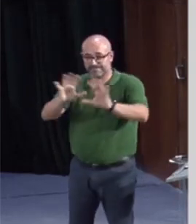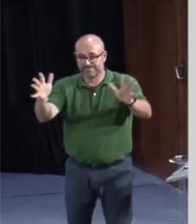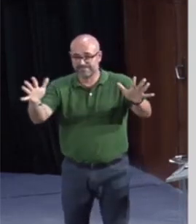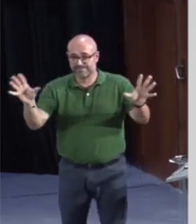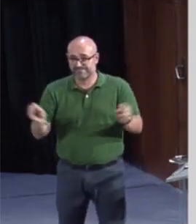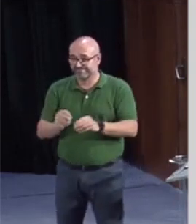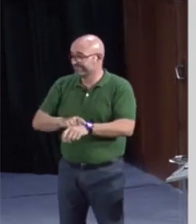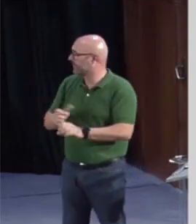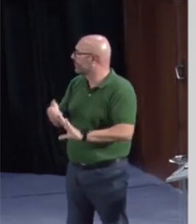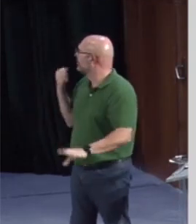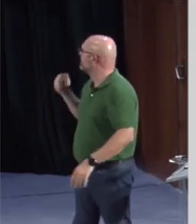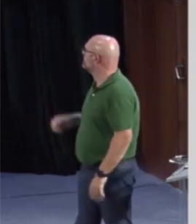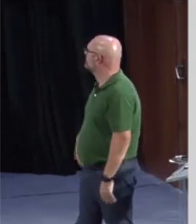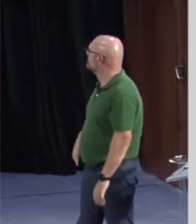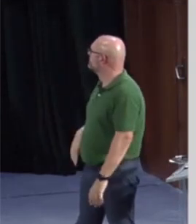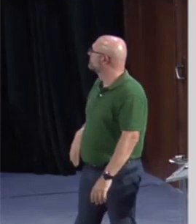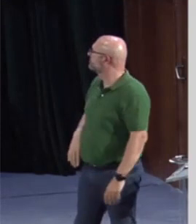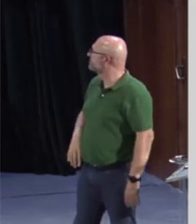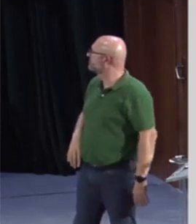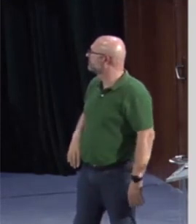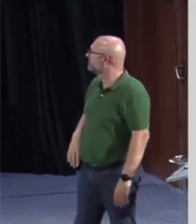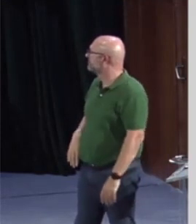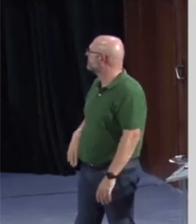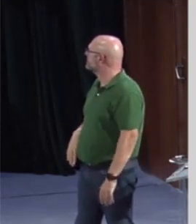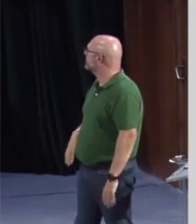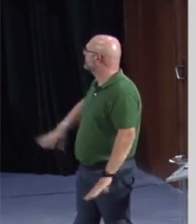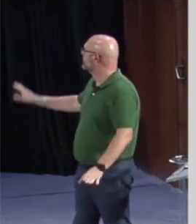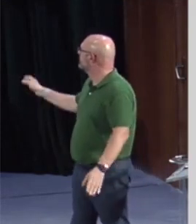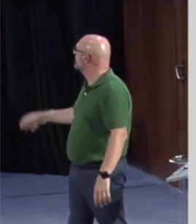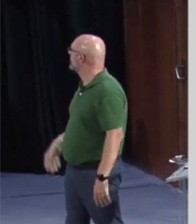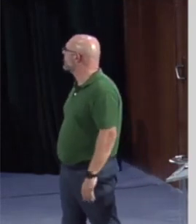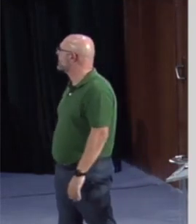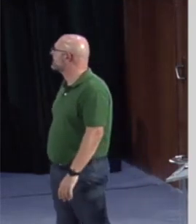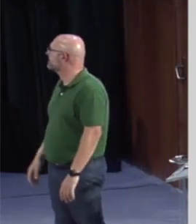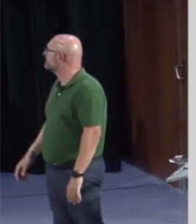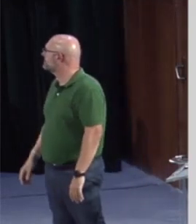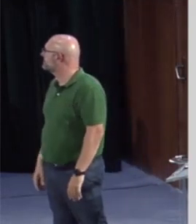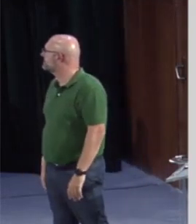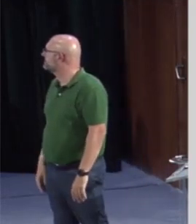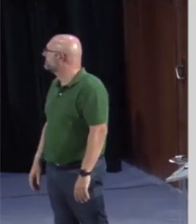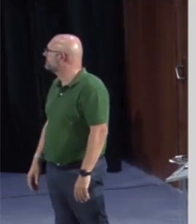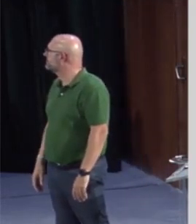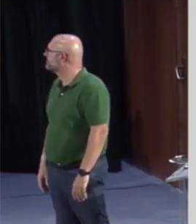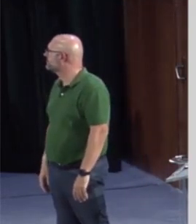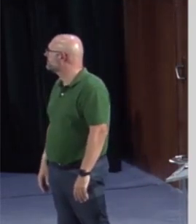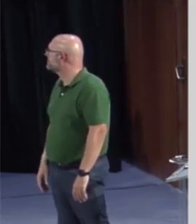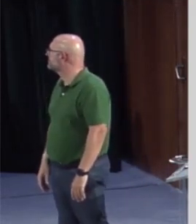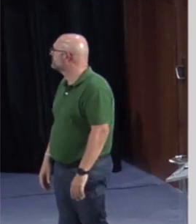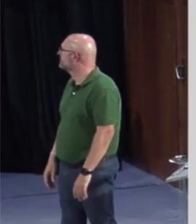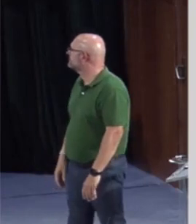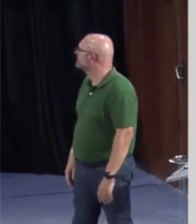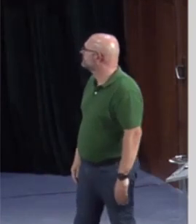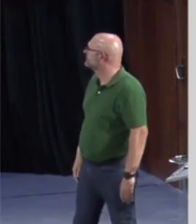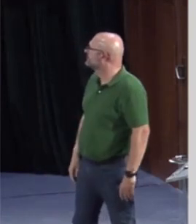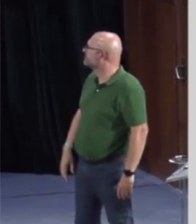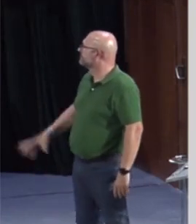pública, pues profesores de apoyo, profesores de diferentes administraciones donde se puede evaluar realmente qué nivel se